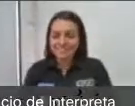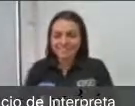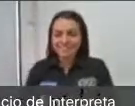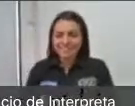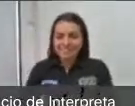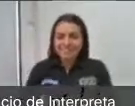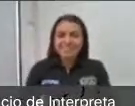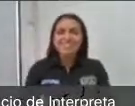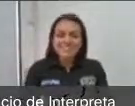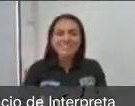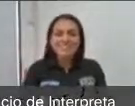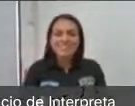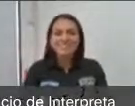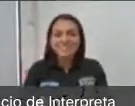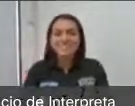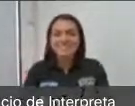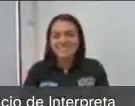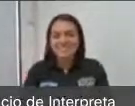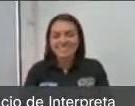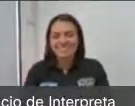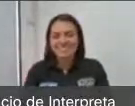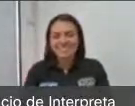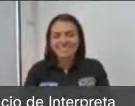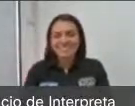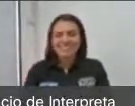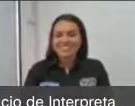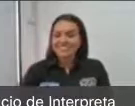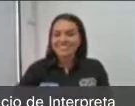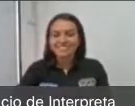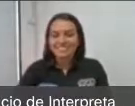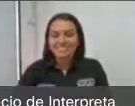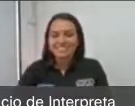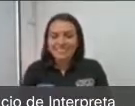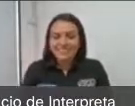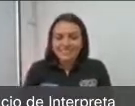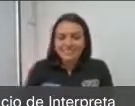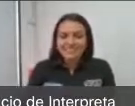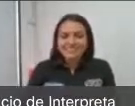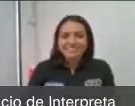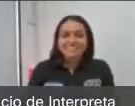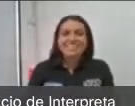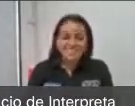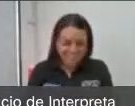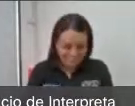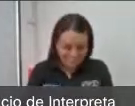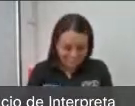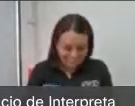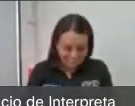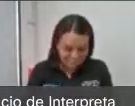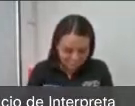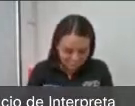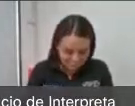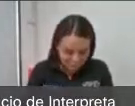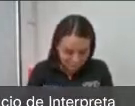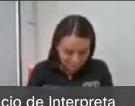quedas chiquiticas a Ruth, porque ya la conocía y Andrea, pero a ti no te había, solo te, siempre me tocaba verte chiquitica por allá. Sí.